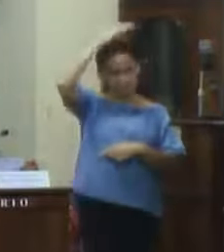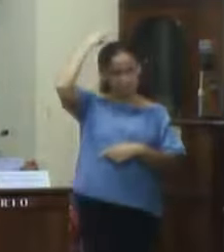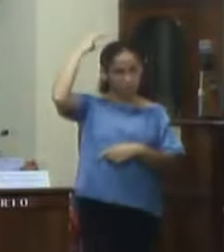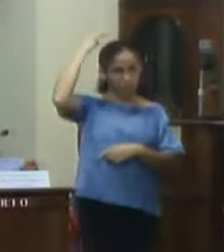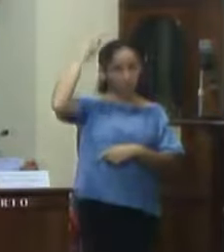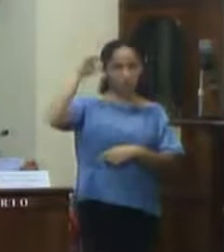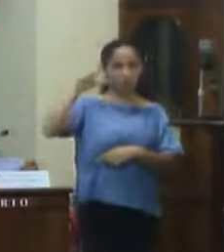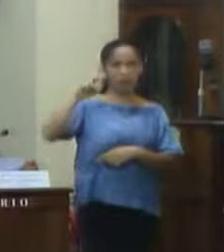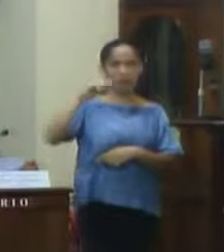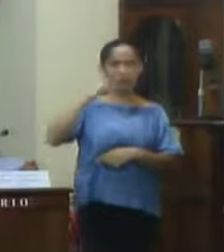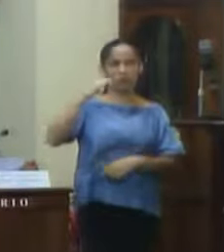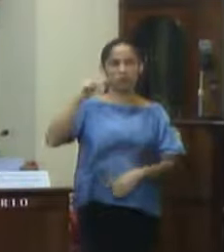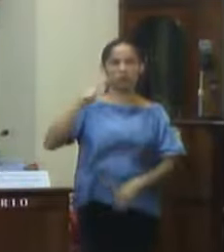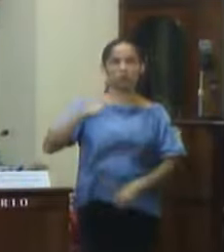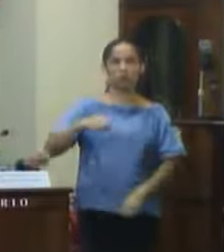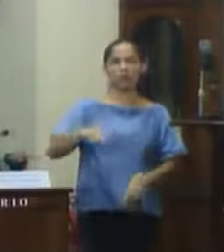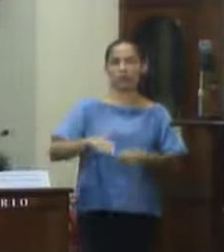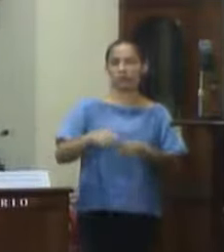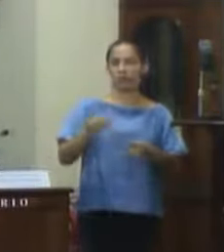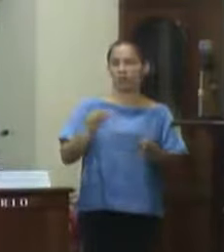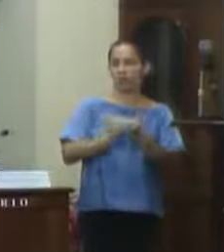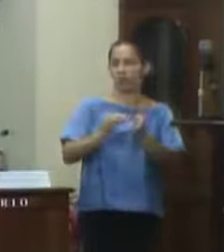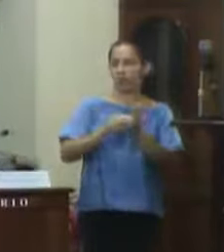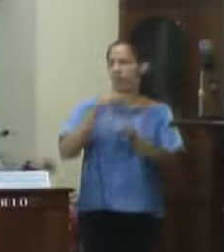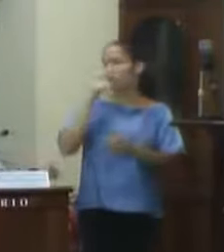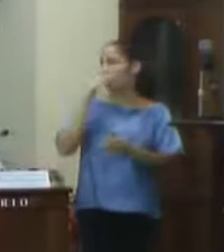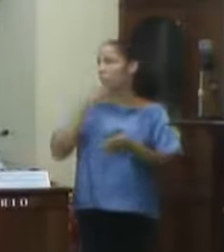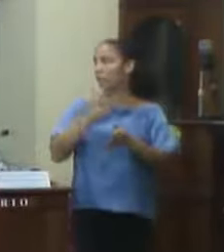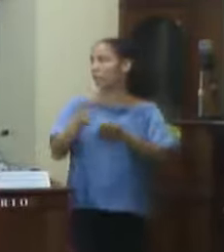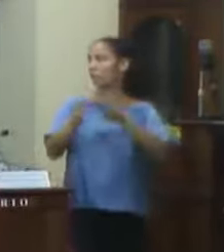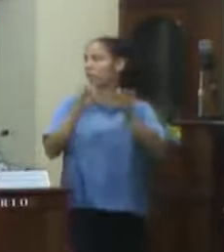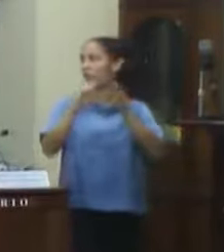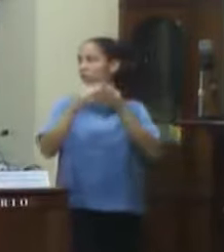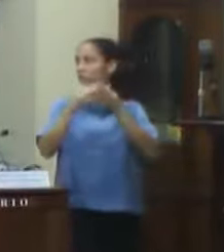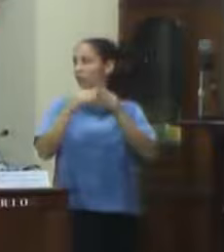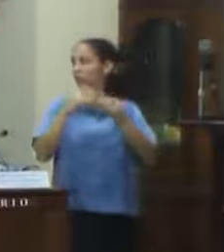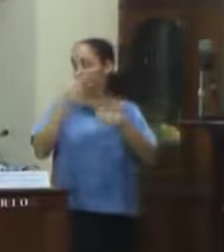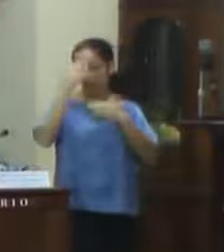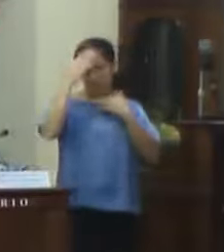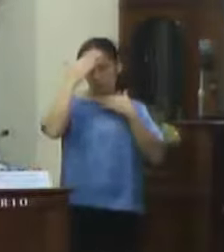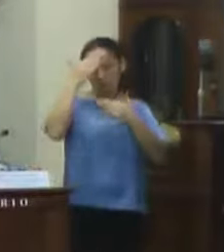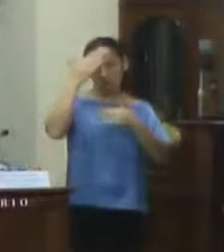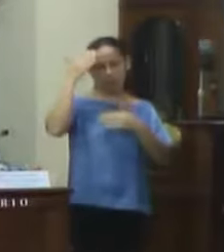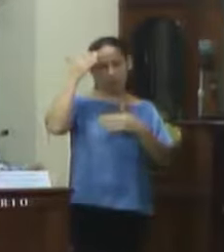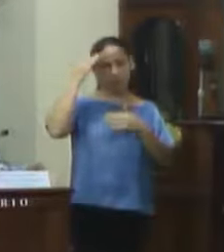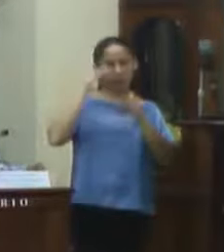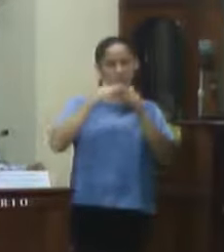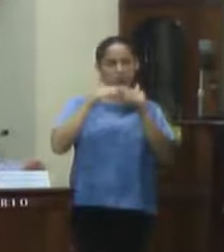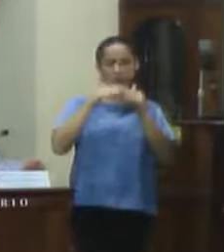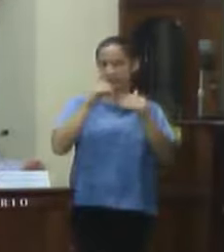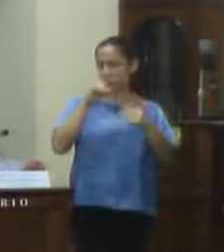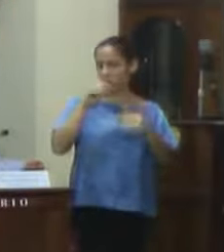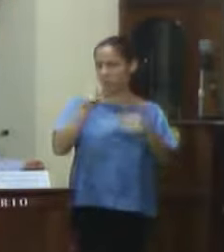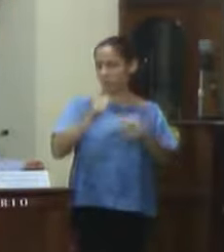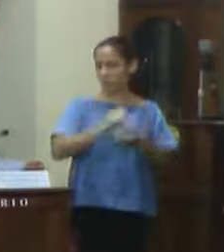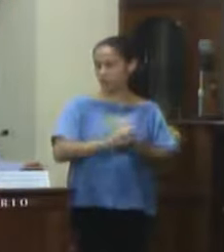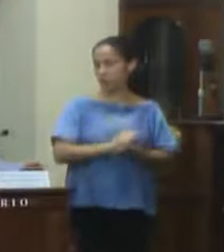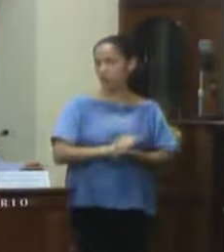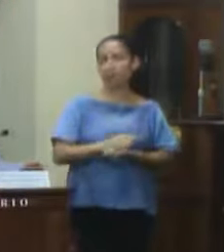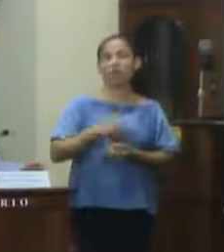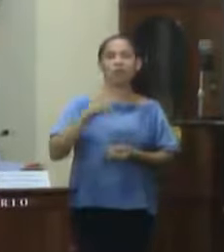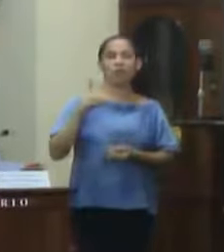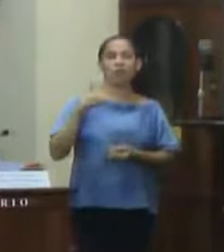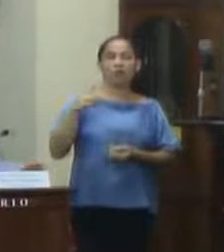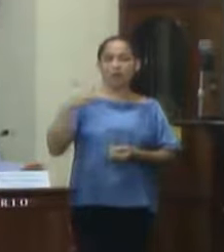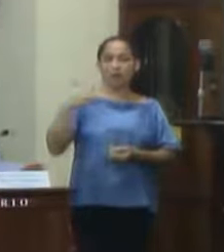referido loteamento estão sem abastecimento de água. Sem mais para o momento e certo da resposta positiva, renovo meus protestos de alta